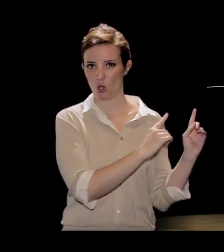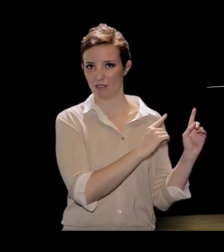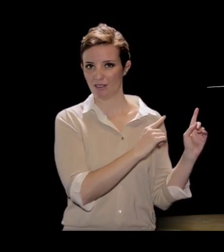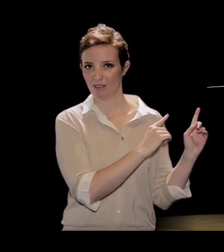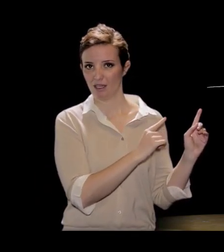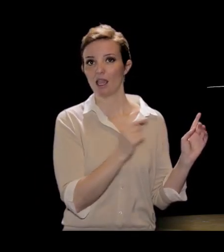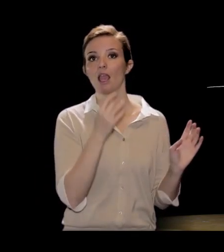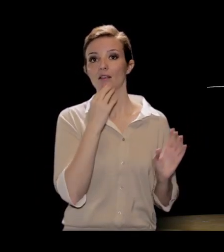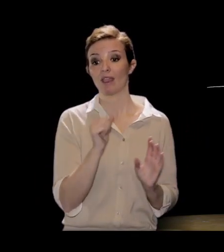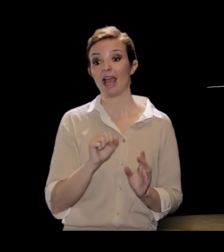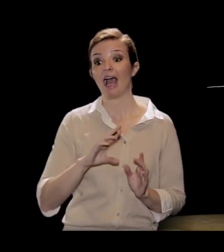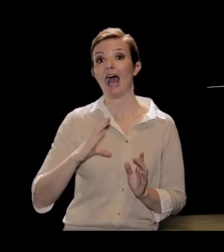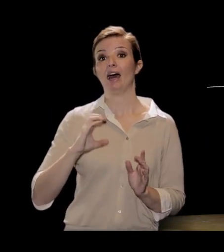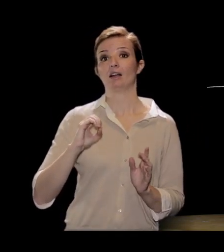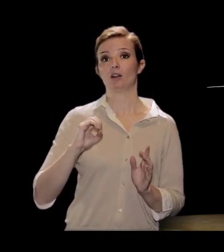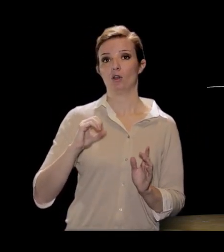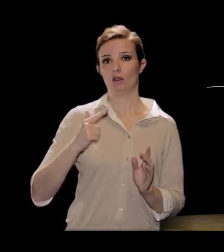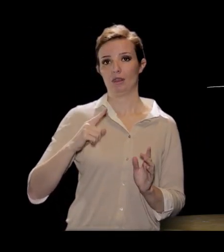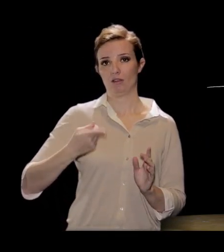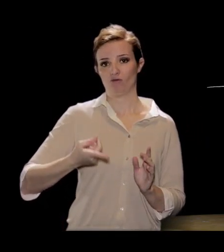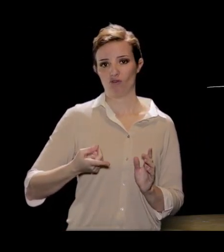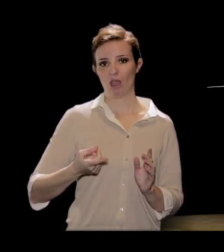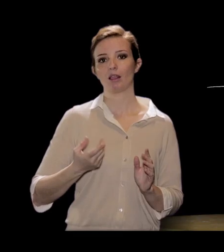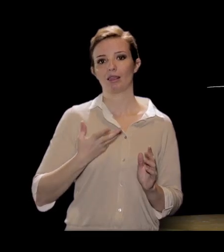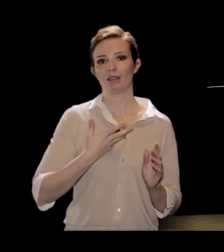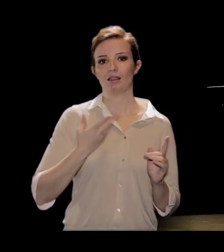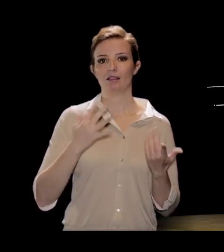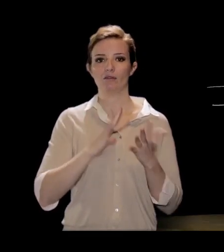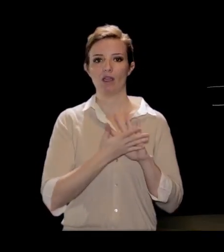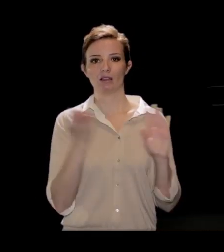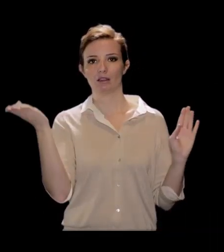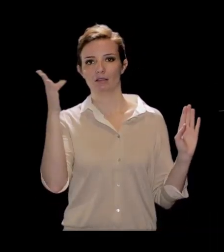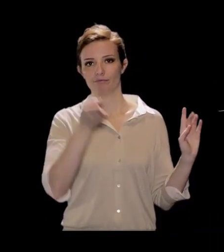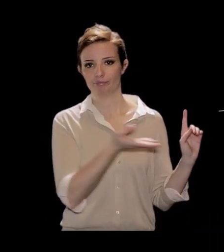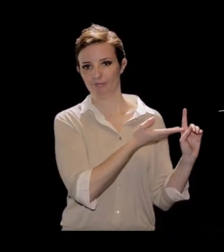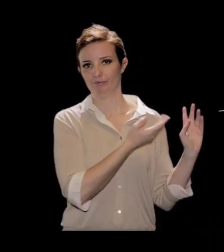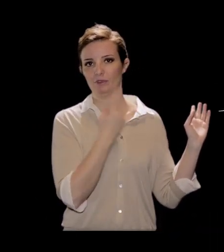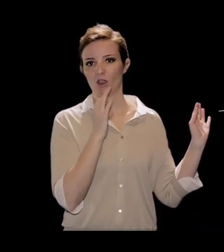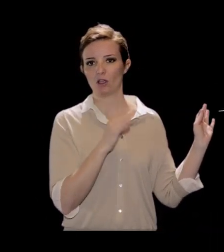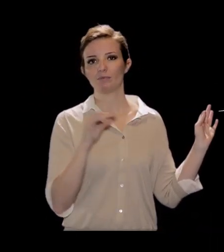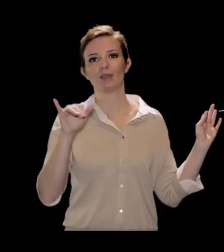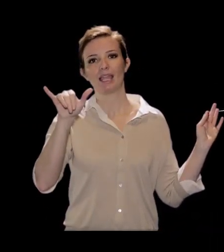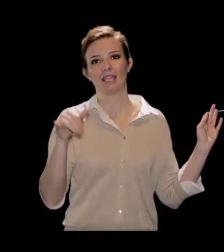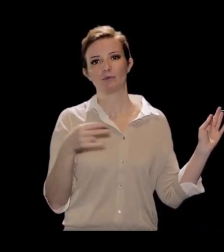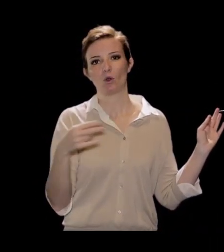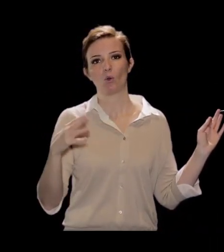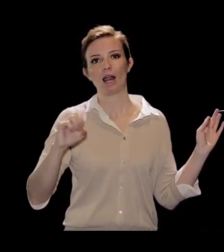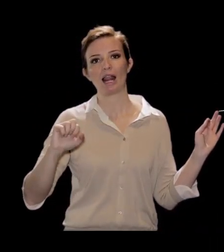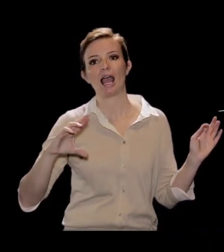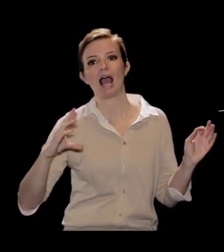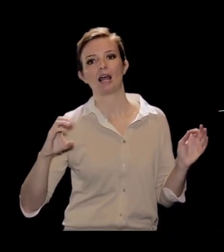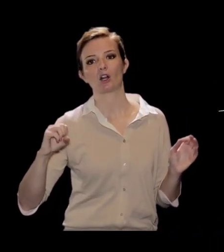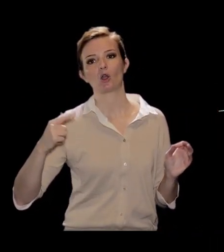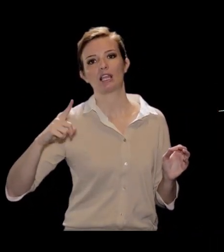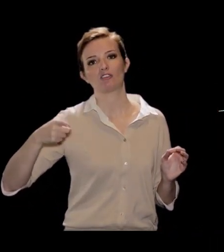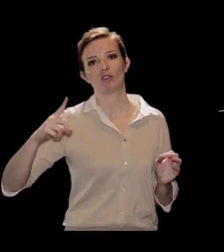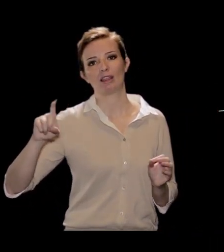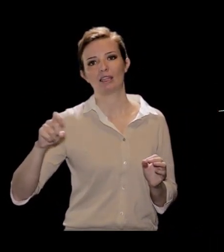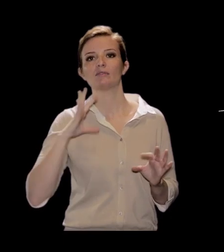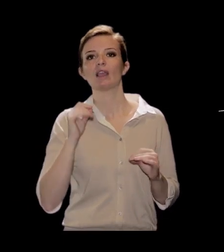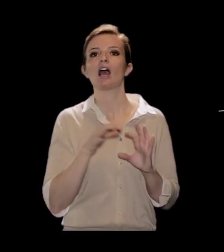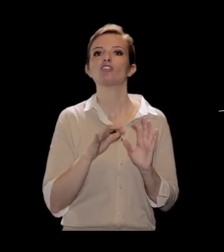arco tangente avrà un andamento di questo tipo. Questa è y uguale arco tangente x, come vedete il